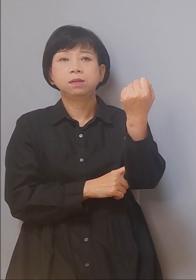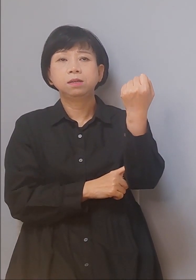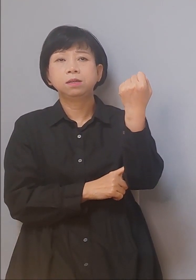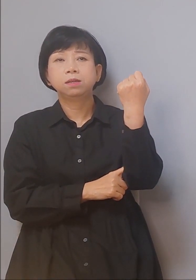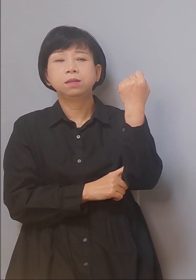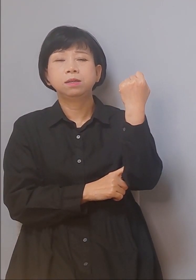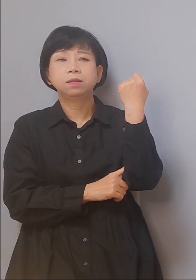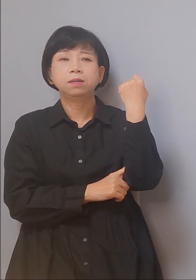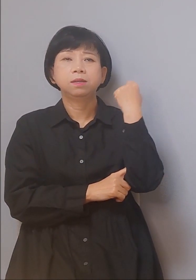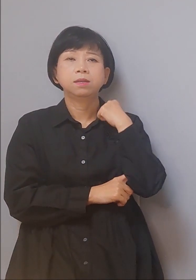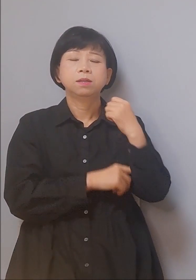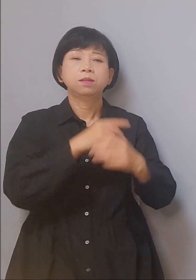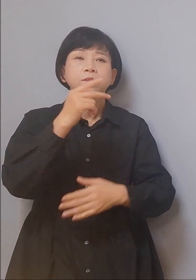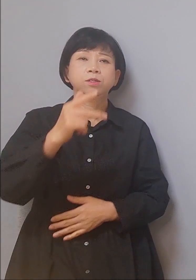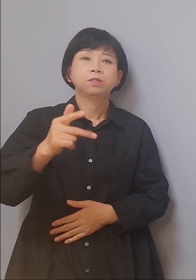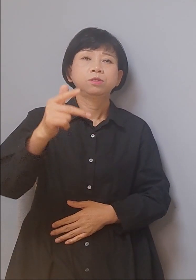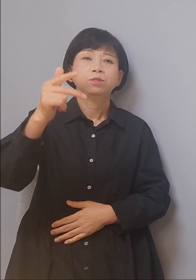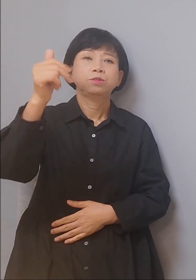능력,